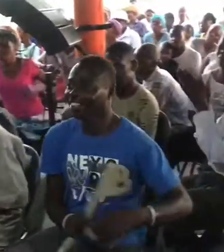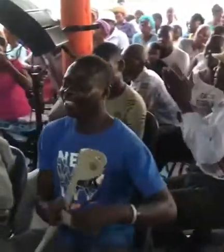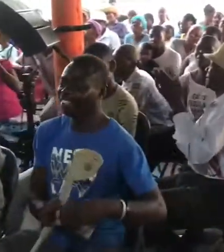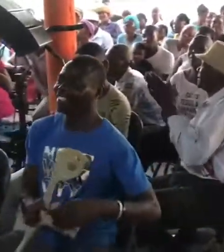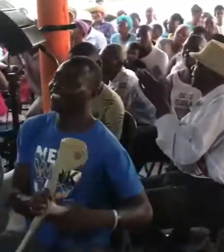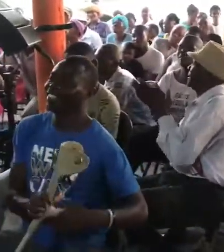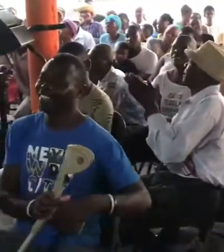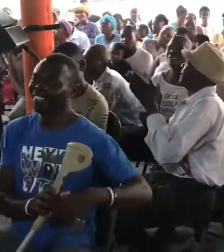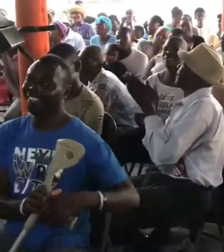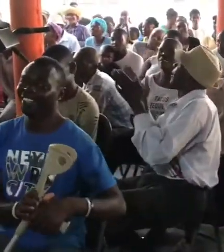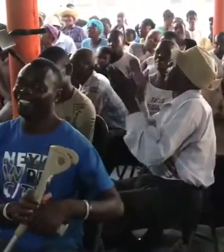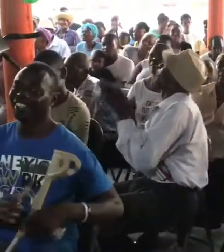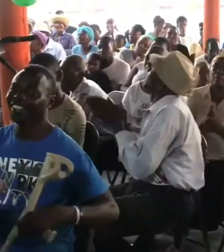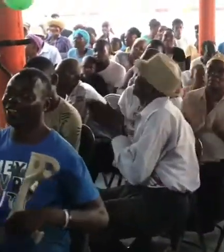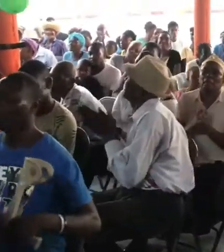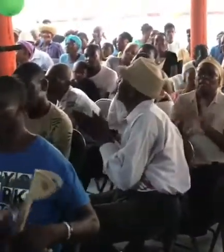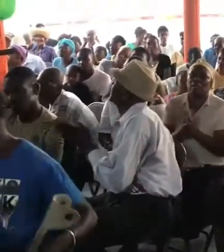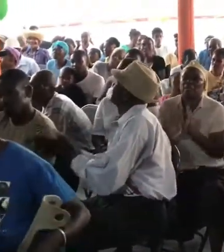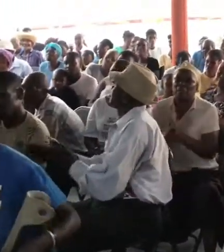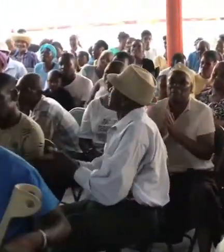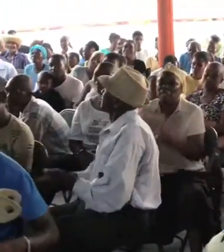Est-ce que nous prenons engagement?